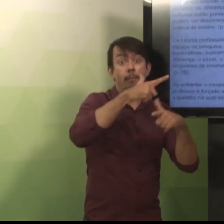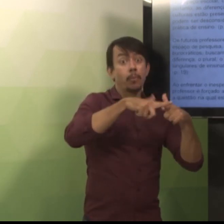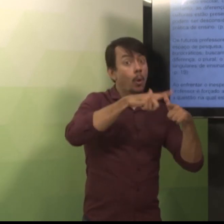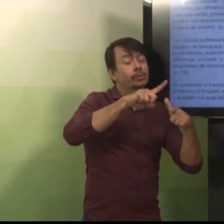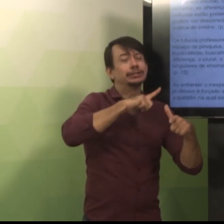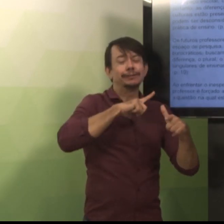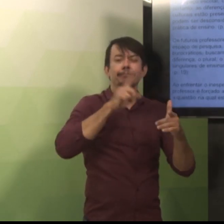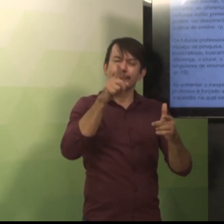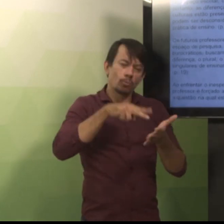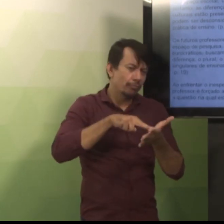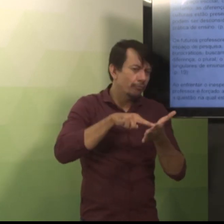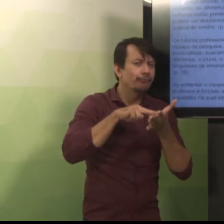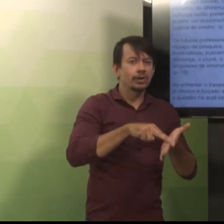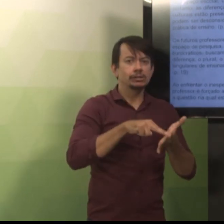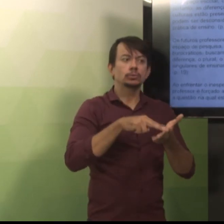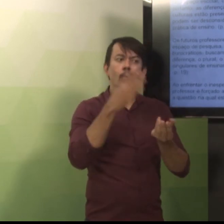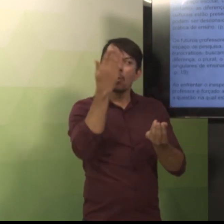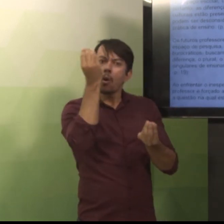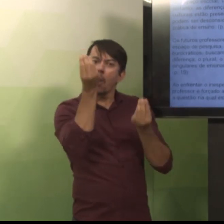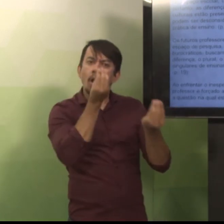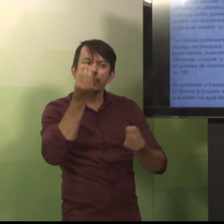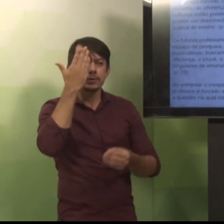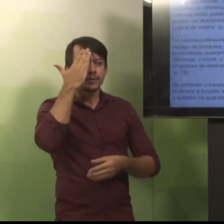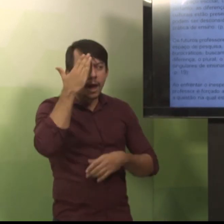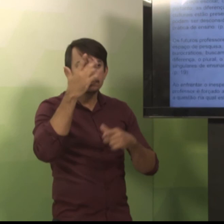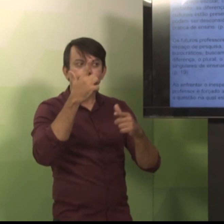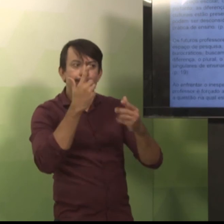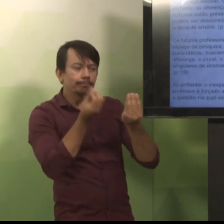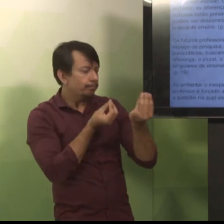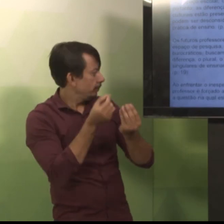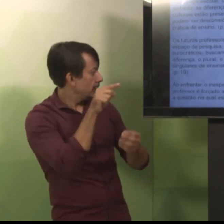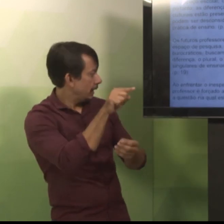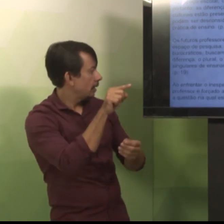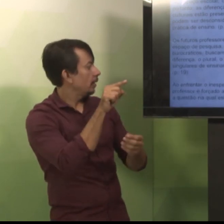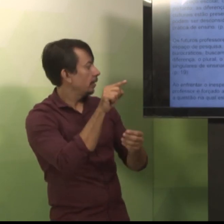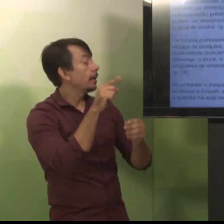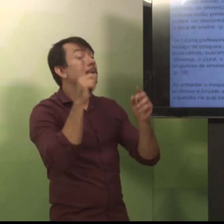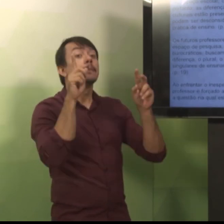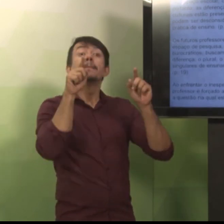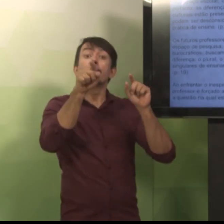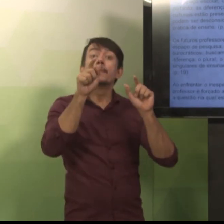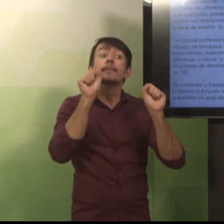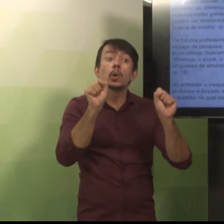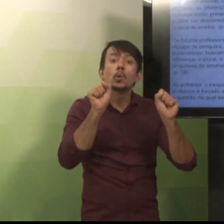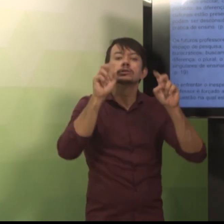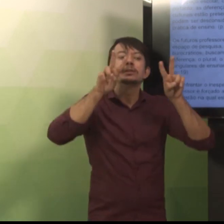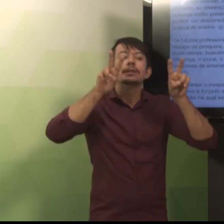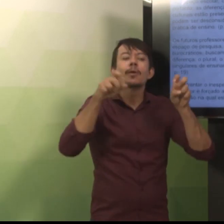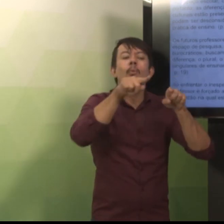Então, você enfrentará problemas. Então, é necessário